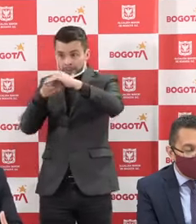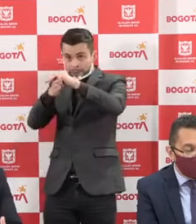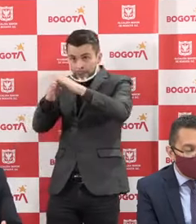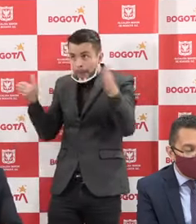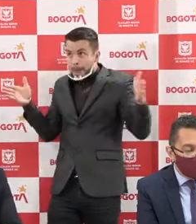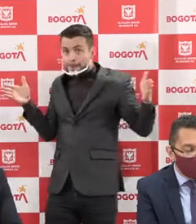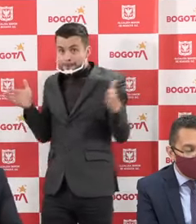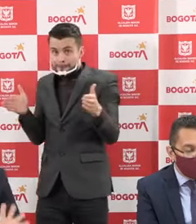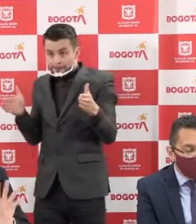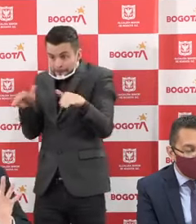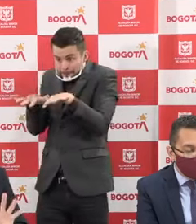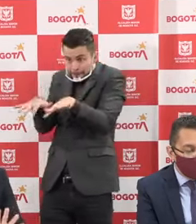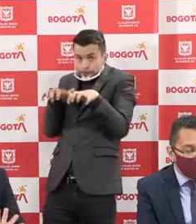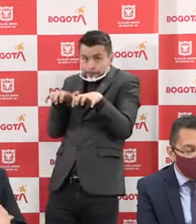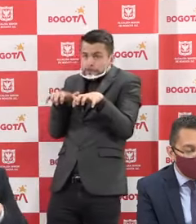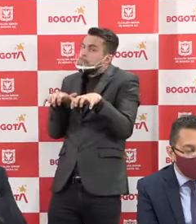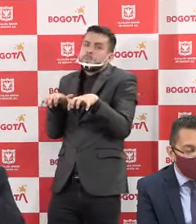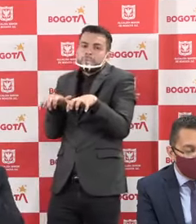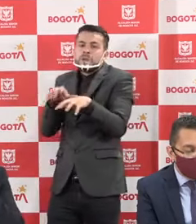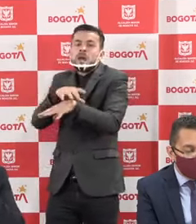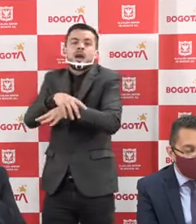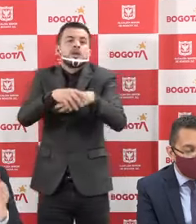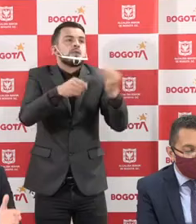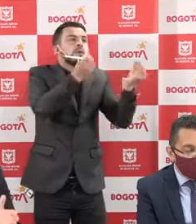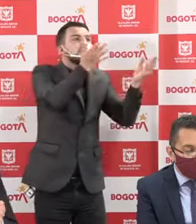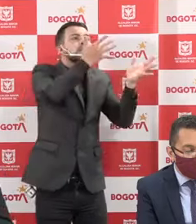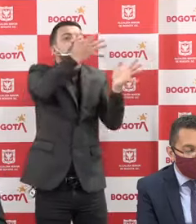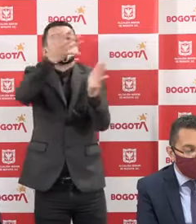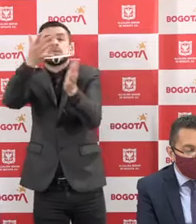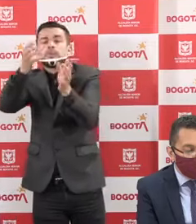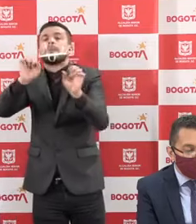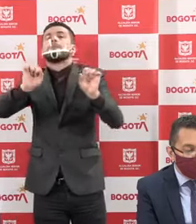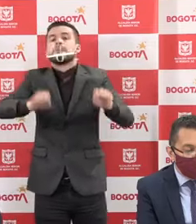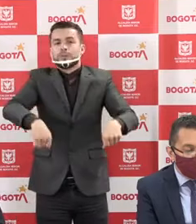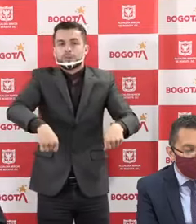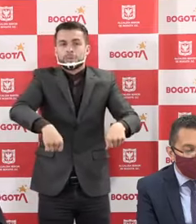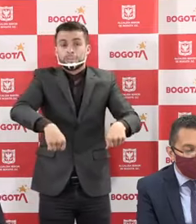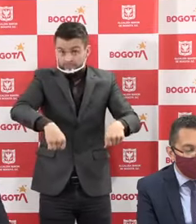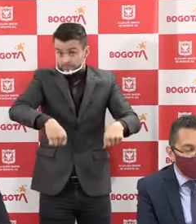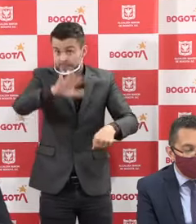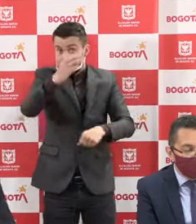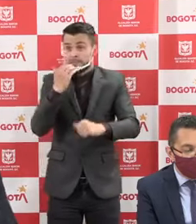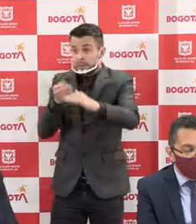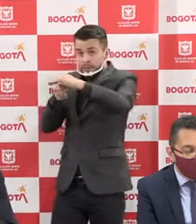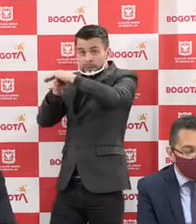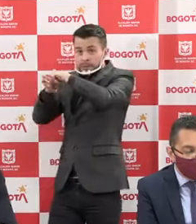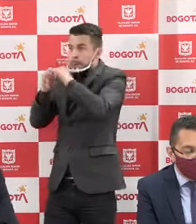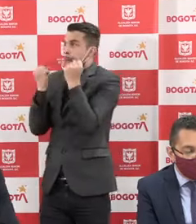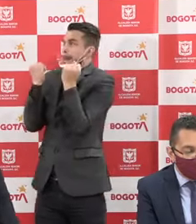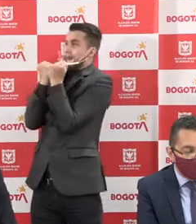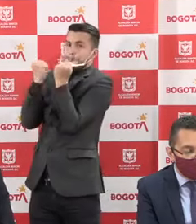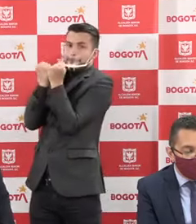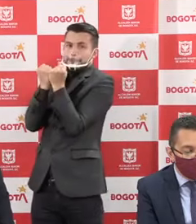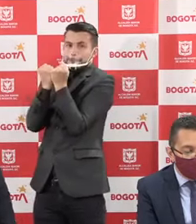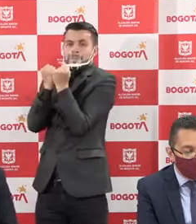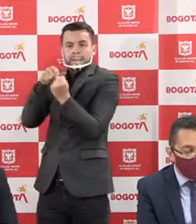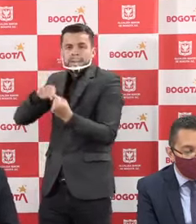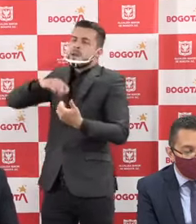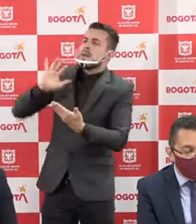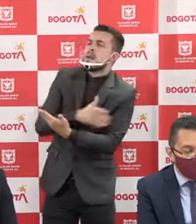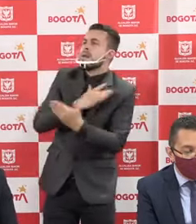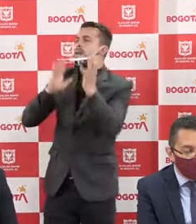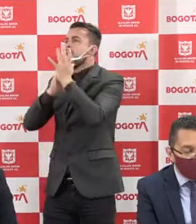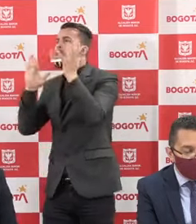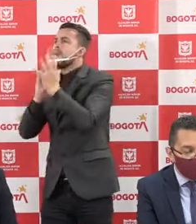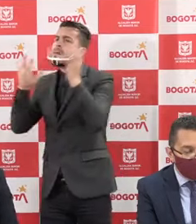número de personas muy grande con baja ventilación durante un periodo prolongado e incluso con canto y otras actividades que